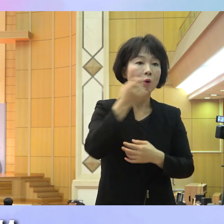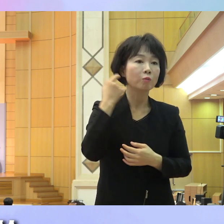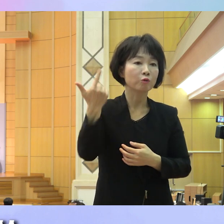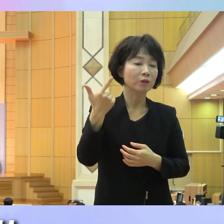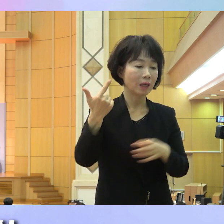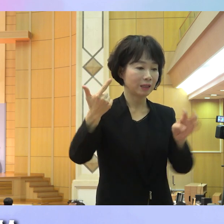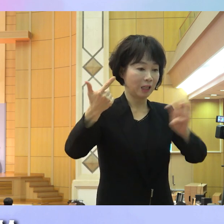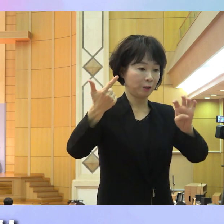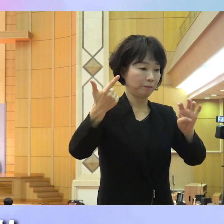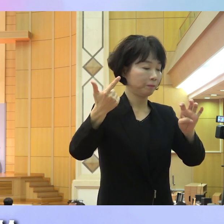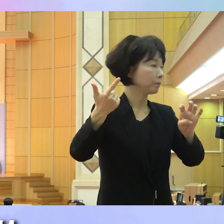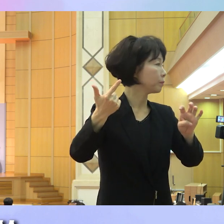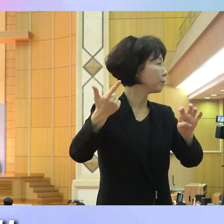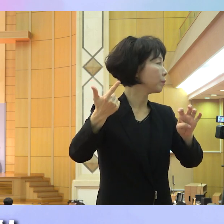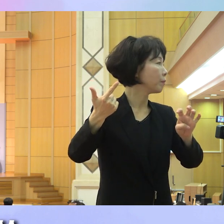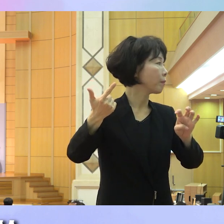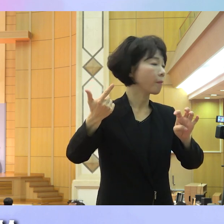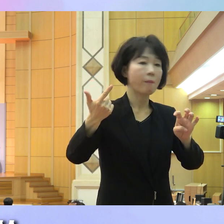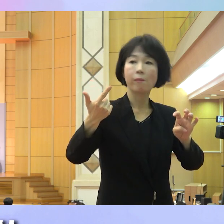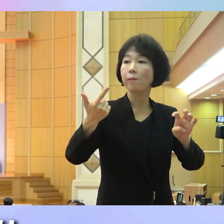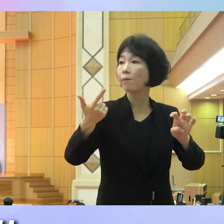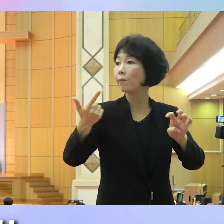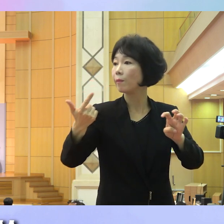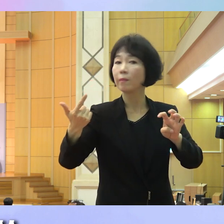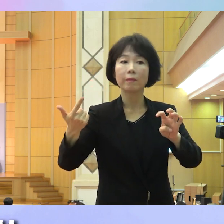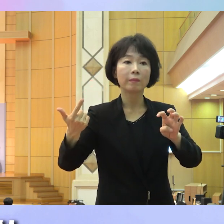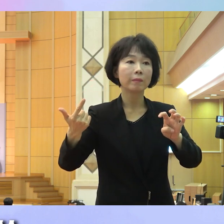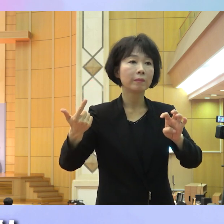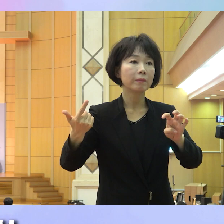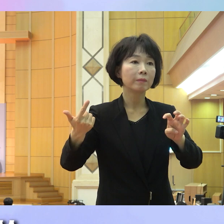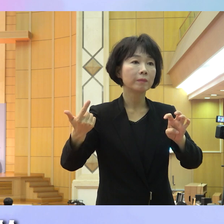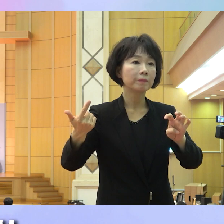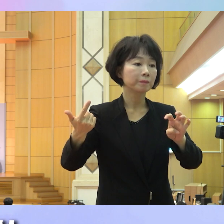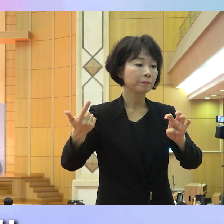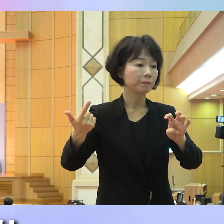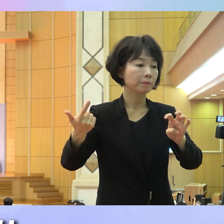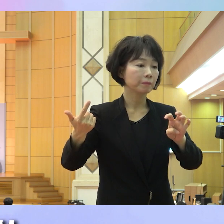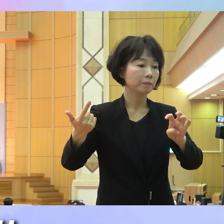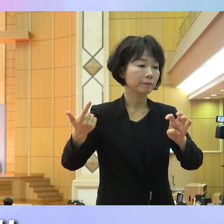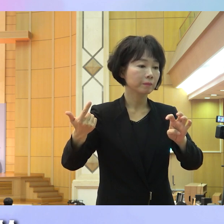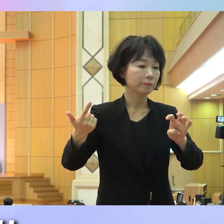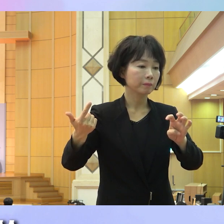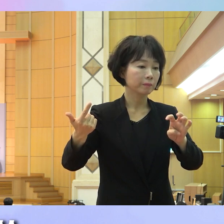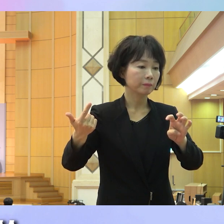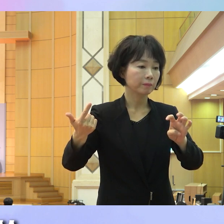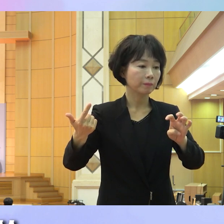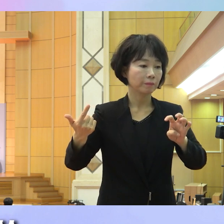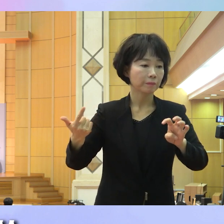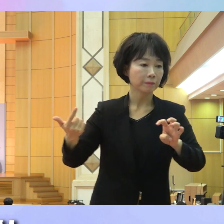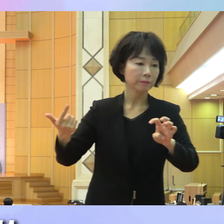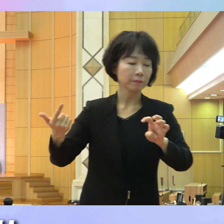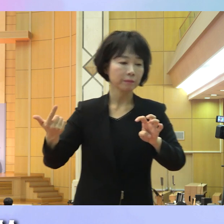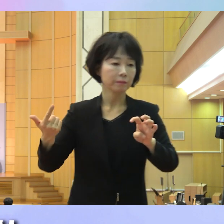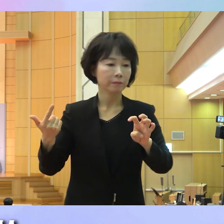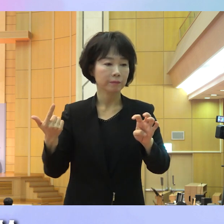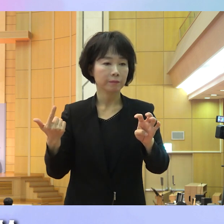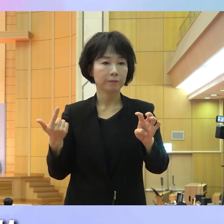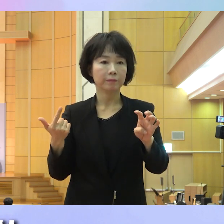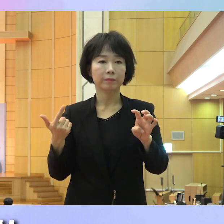6장 40절에 보니까 내 아버지의 뜻은 하나님이 예수님을 보낼 때 뜻을